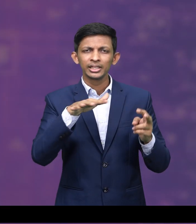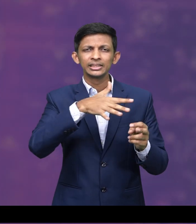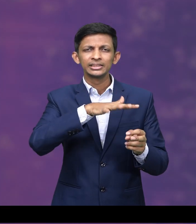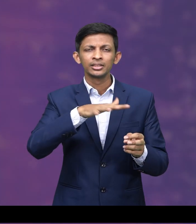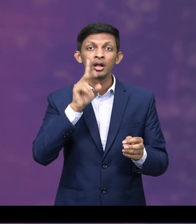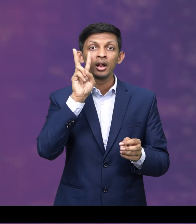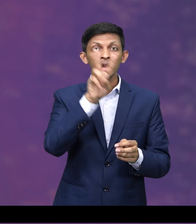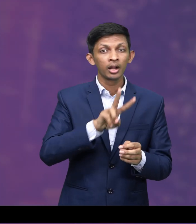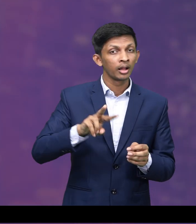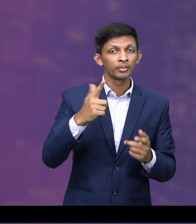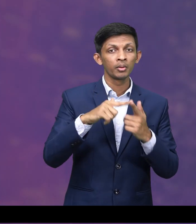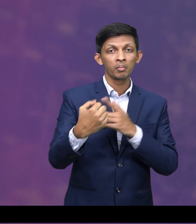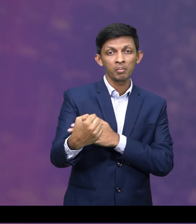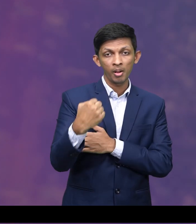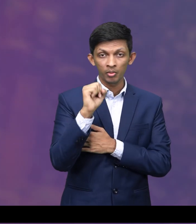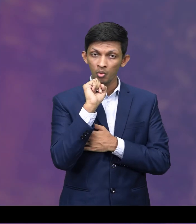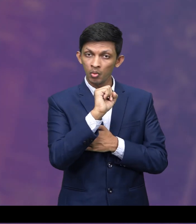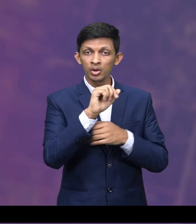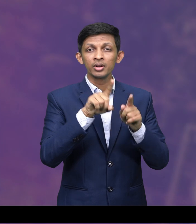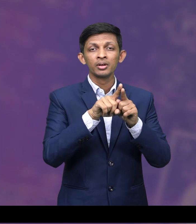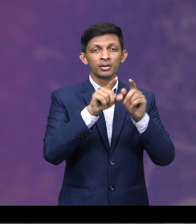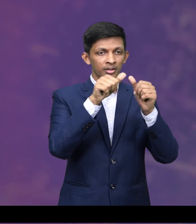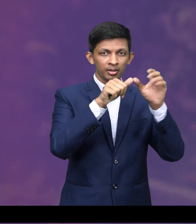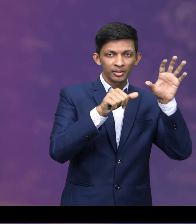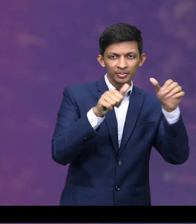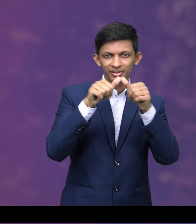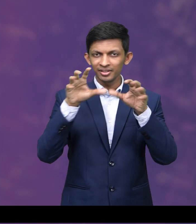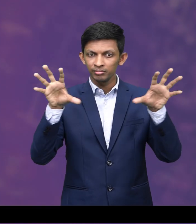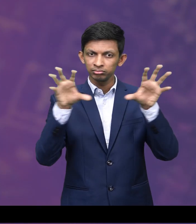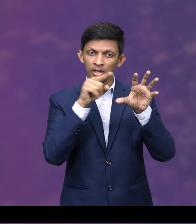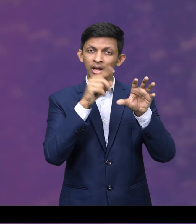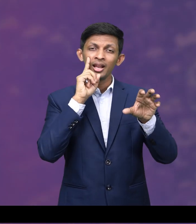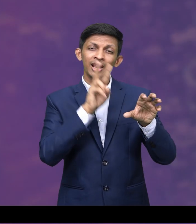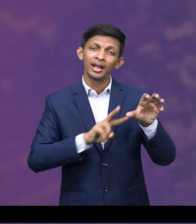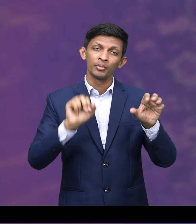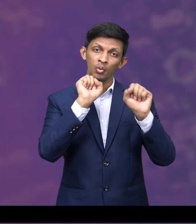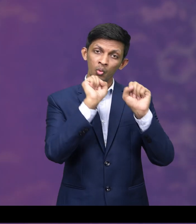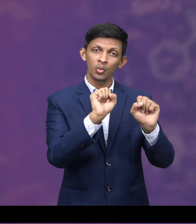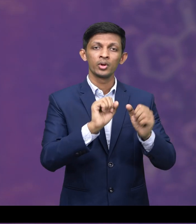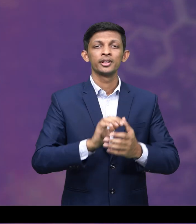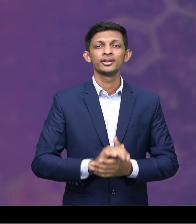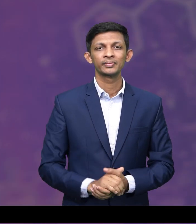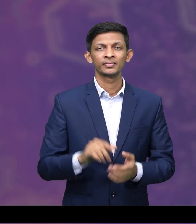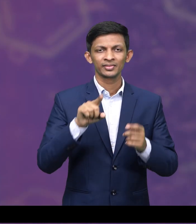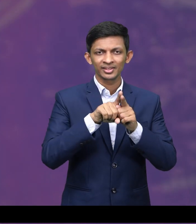ఎలక్ట్రాన్ అనుబంధం యొక్క సగటు విలువ అని మిల్లికెన్ ప్రతిపాదించారు. ఎలిమెంట్స్